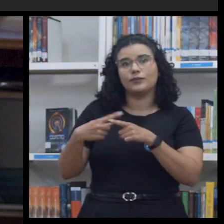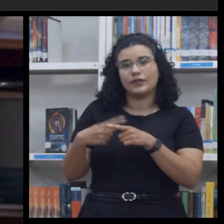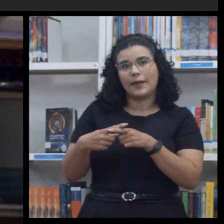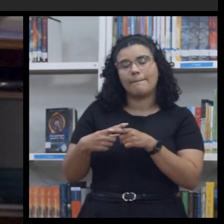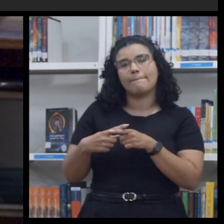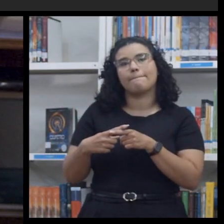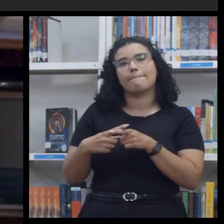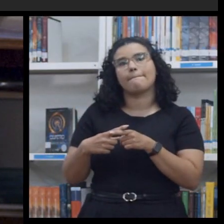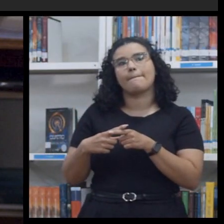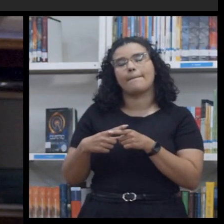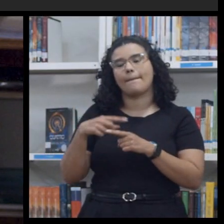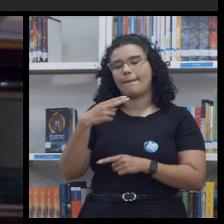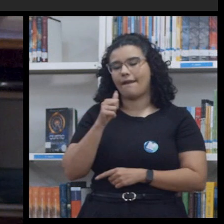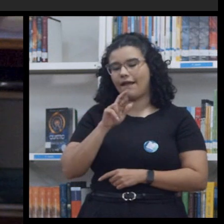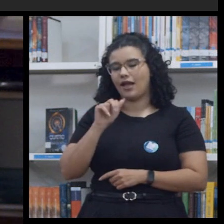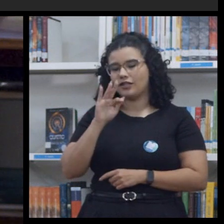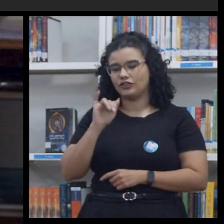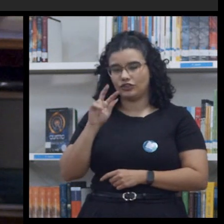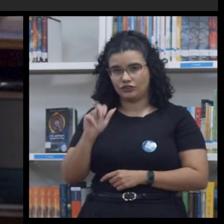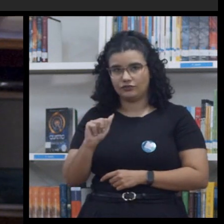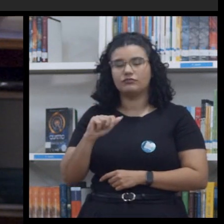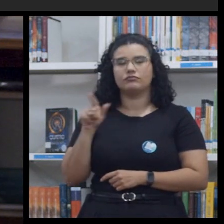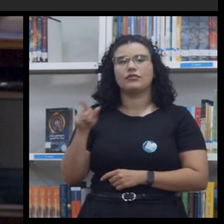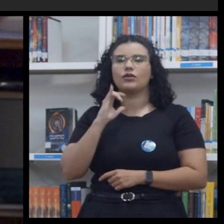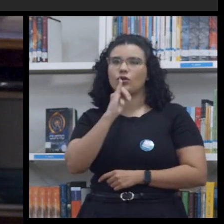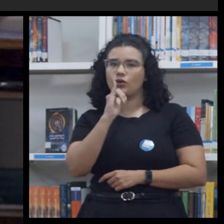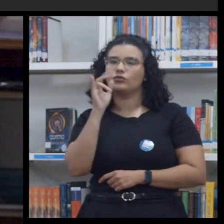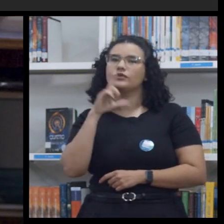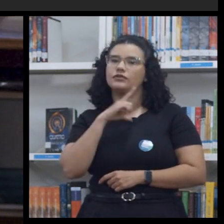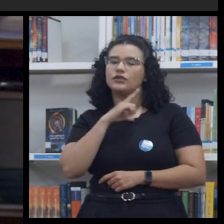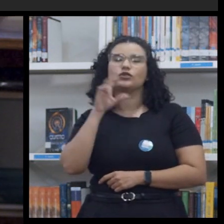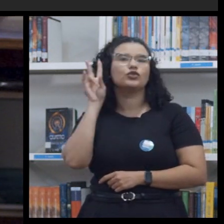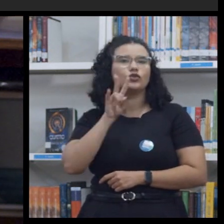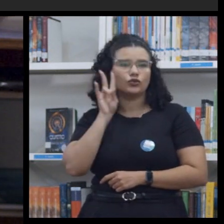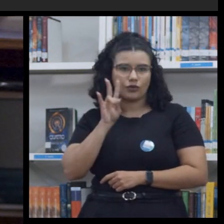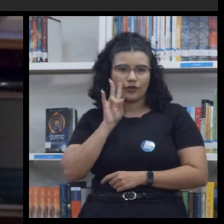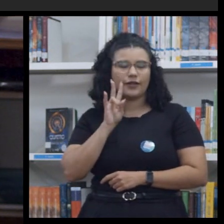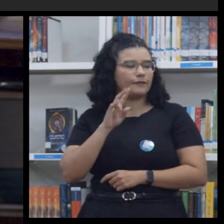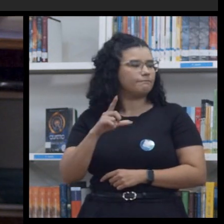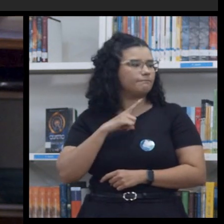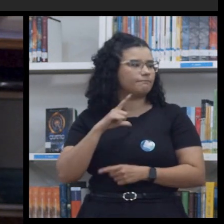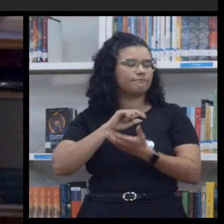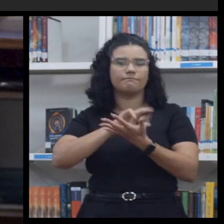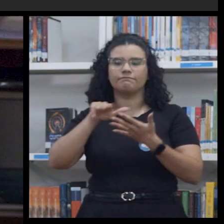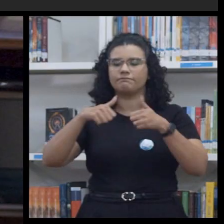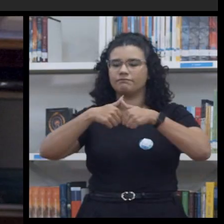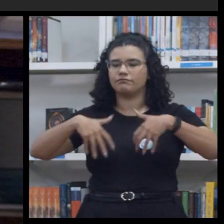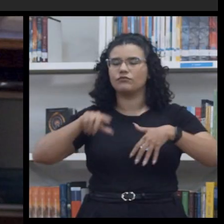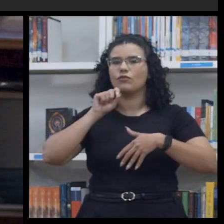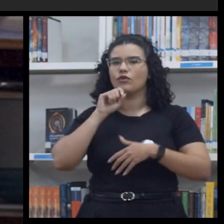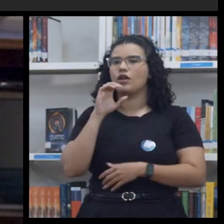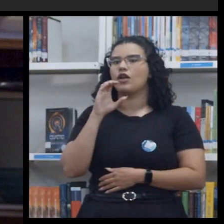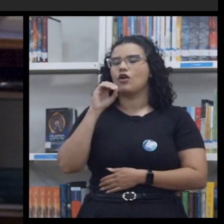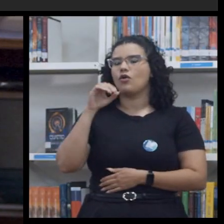ela na narrativa, ela trabalha uma história nas camadas chamadas